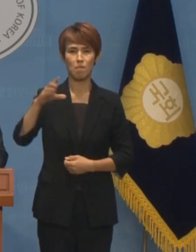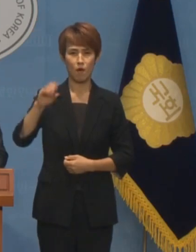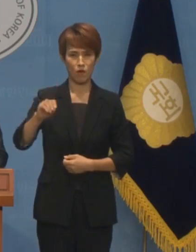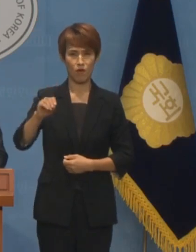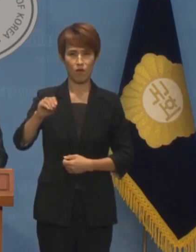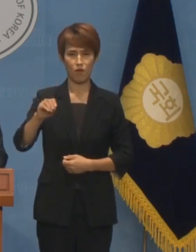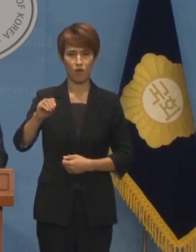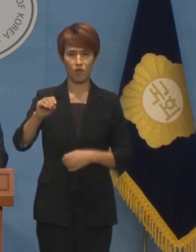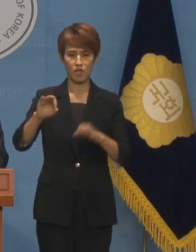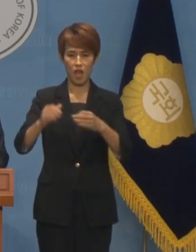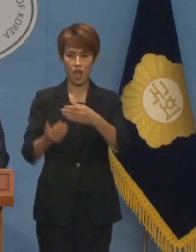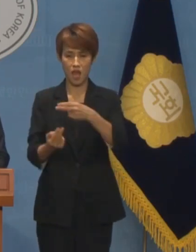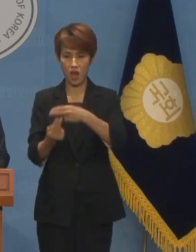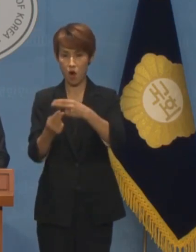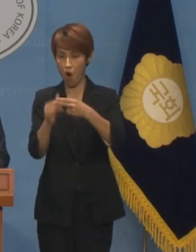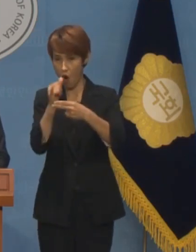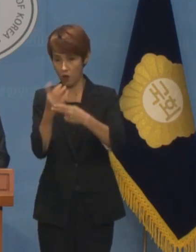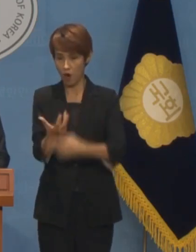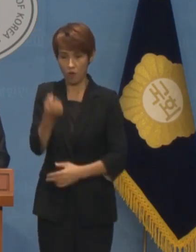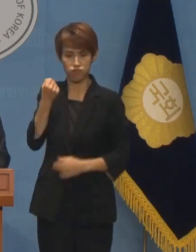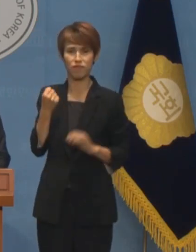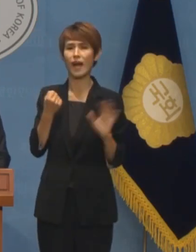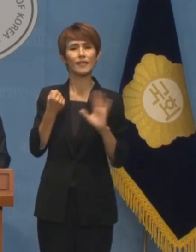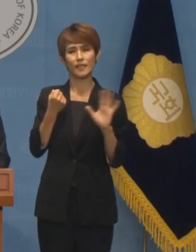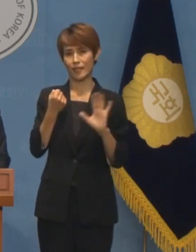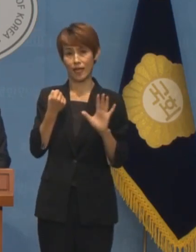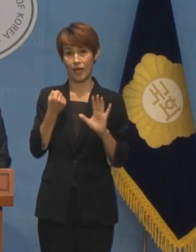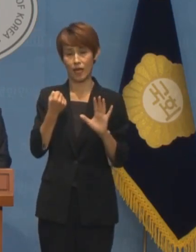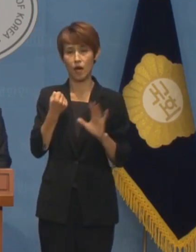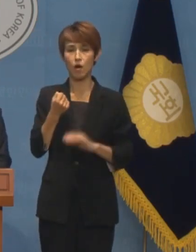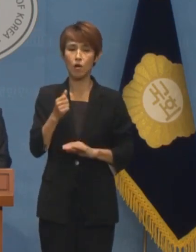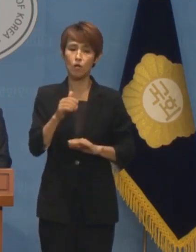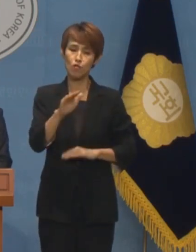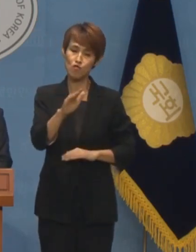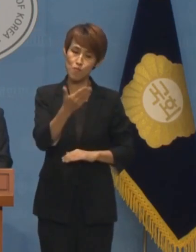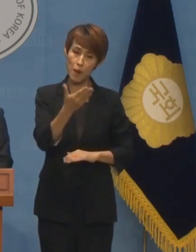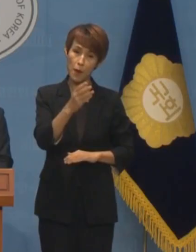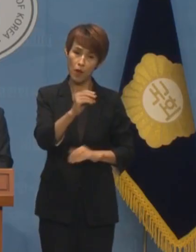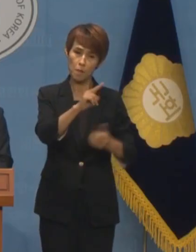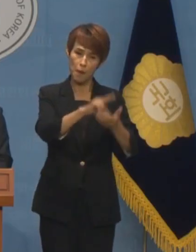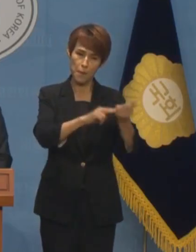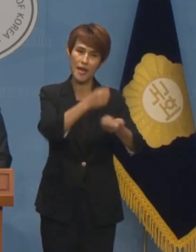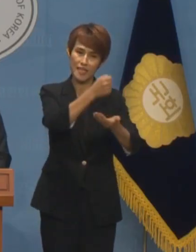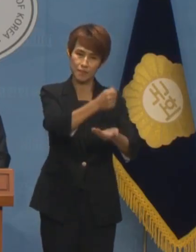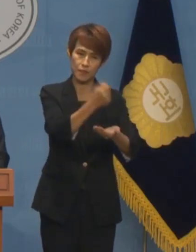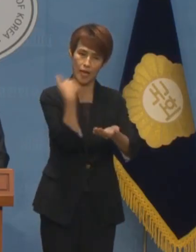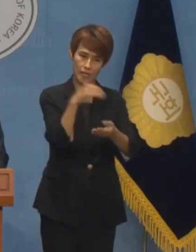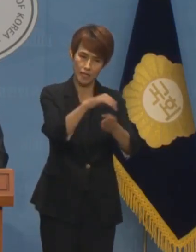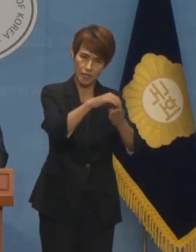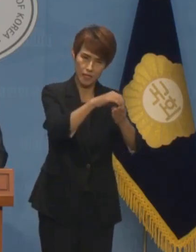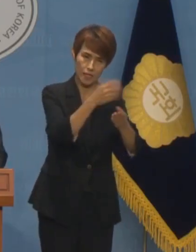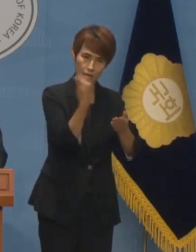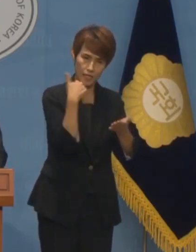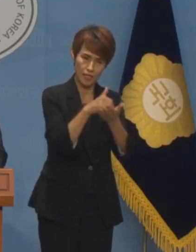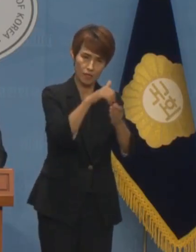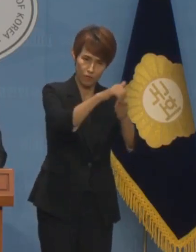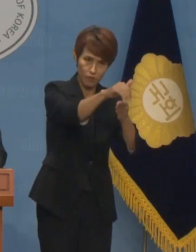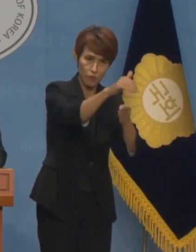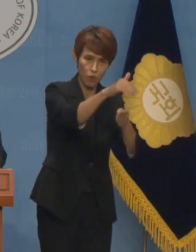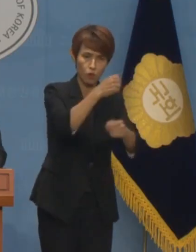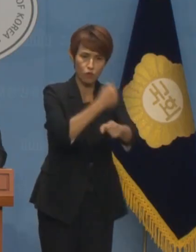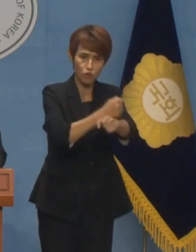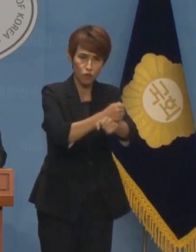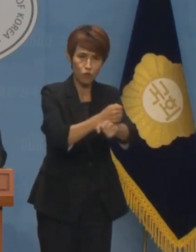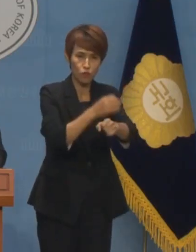원이 통장에 있다고 해서 그게 다 자기의 것이 아니고 900만 원은 판매 대금으로 되돌려 줘야 될 것이고 수수료 100만